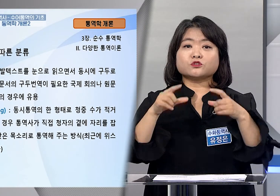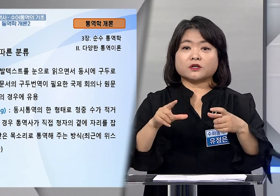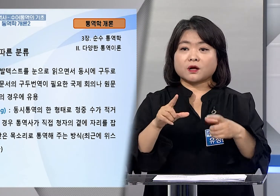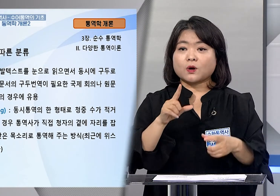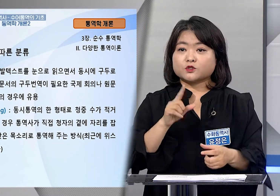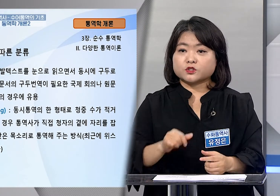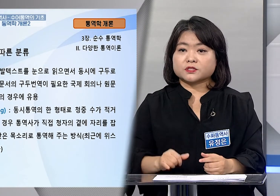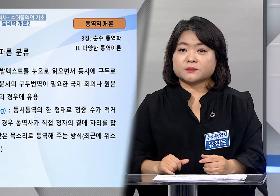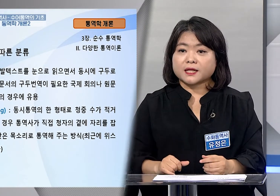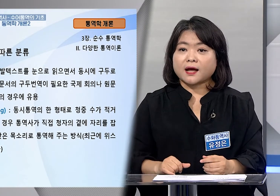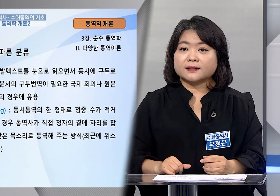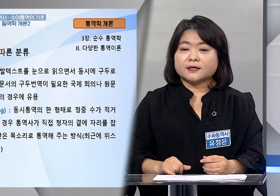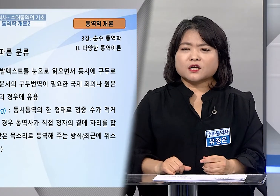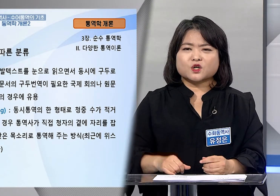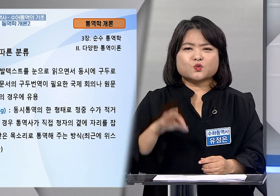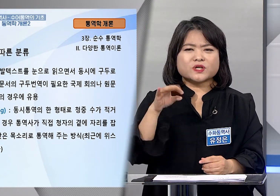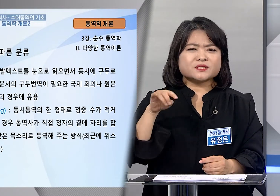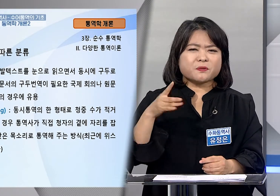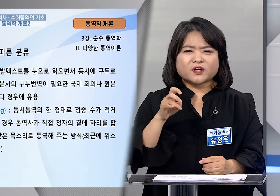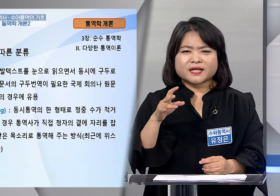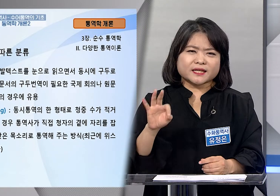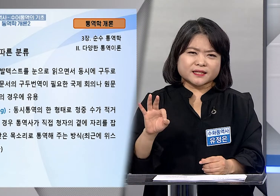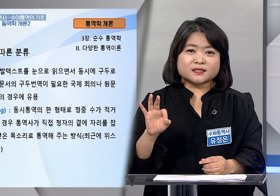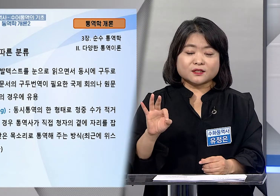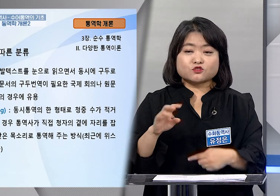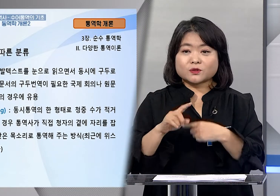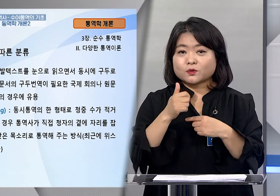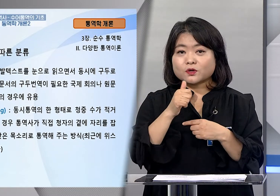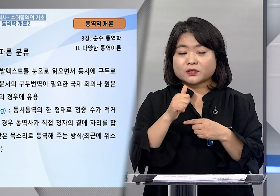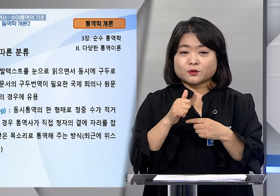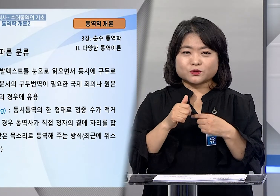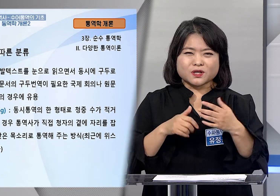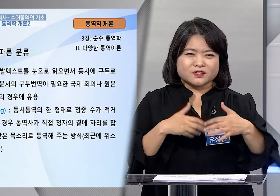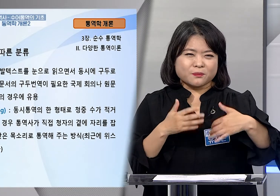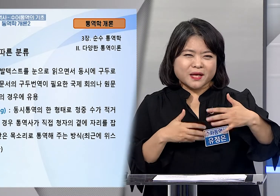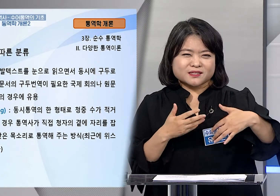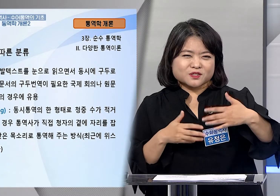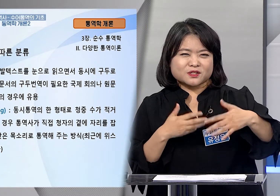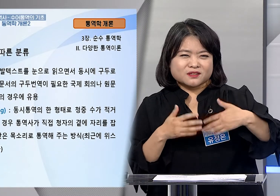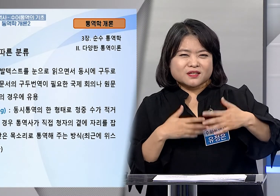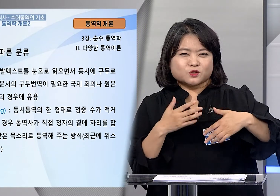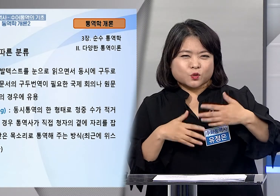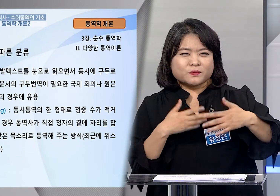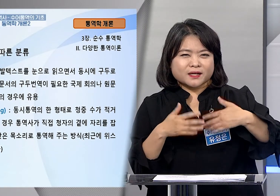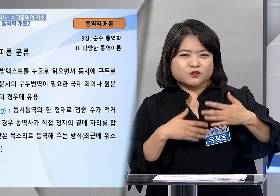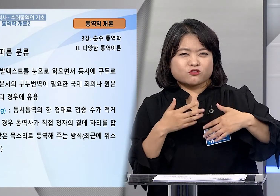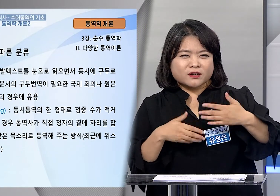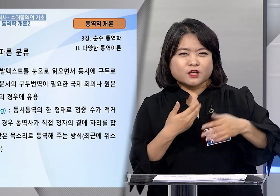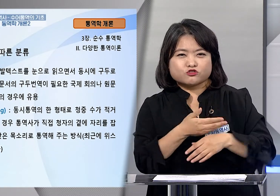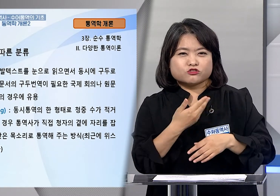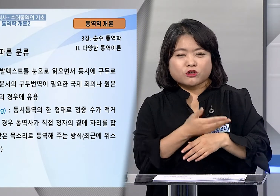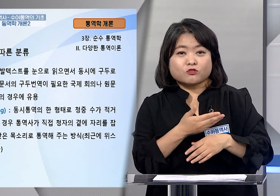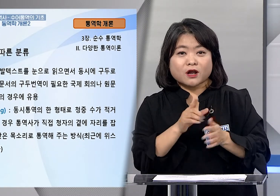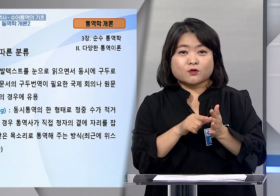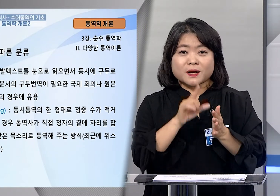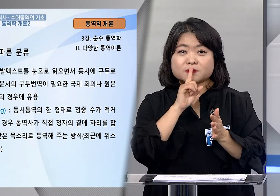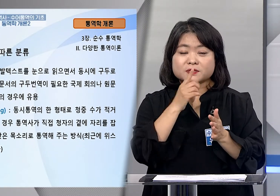구역이라고 할 수 있습니다. 위스퍼링 수화 통역 때도 옆에 앉아서 조그맣게 수화를 해주는 경우라고 말씀을